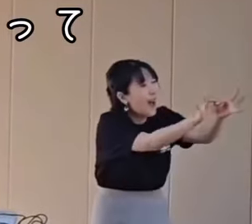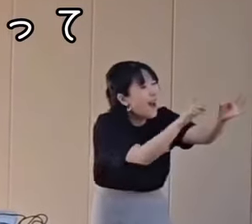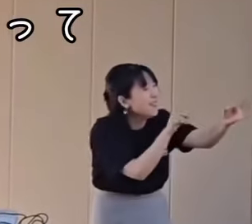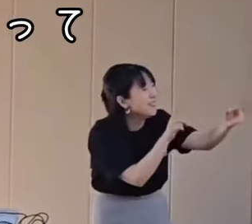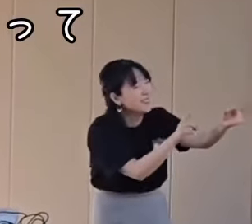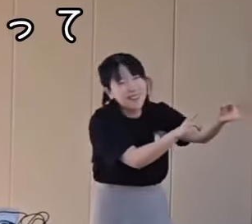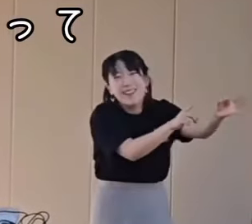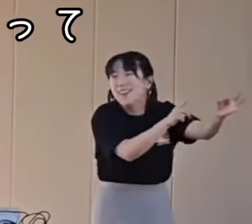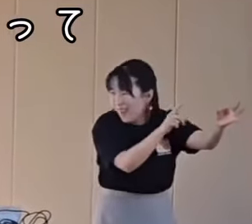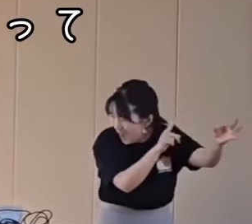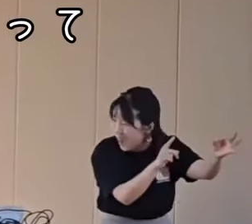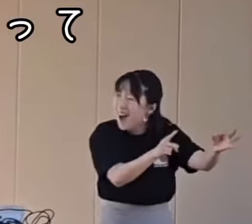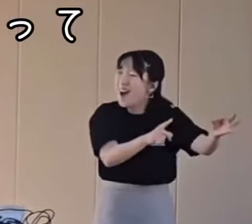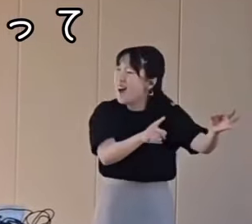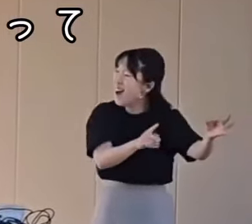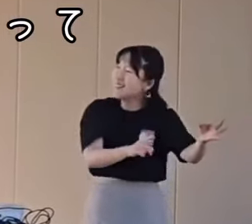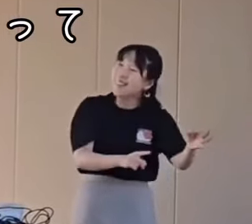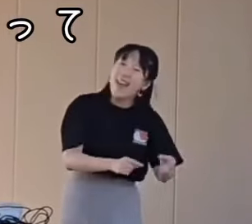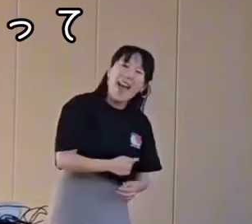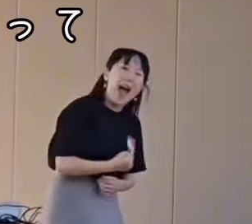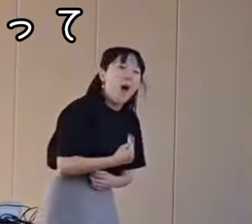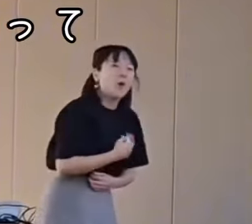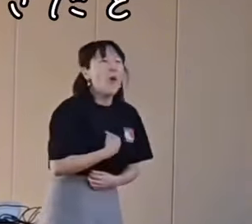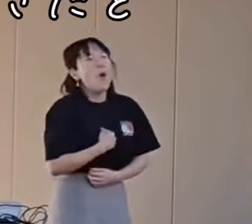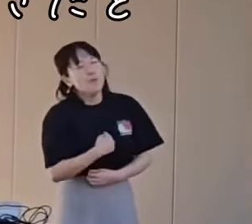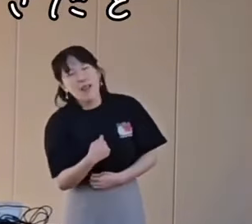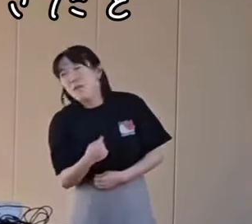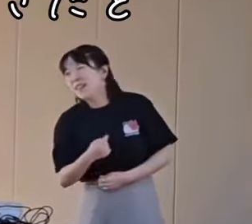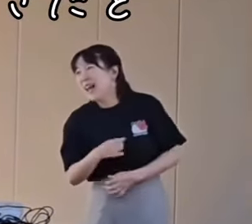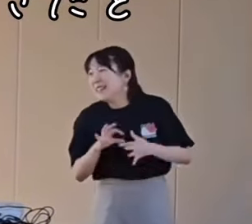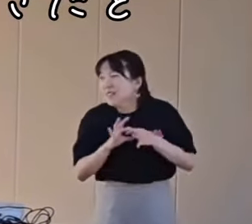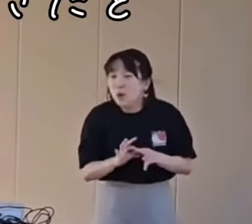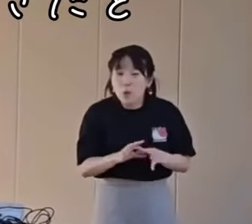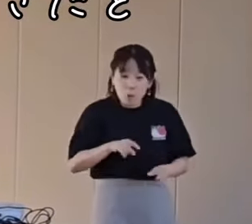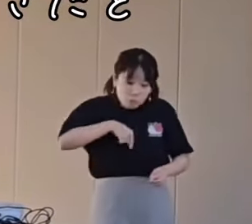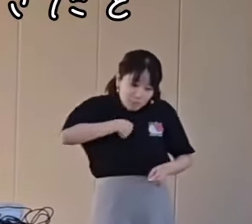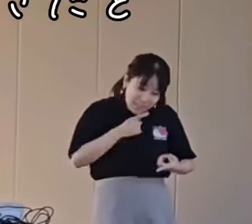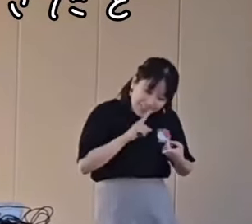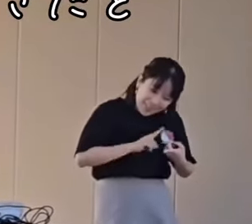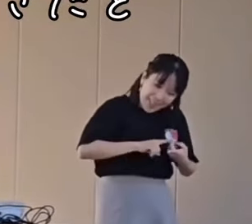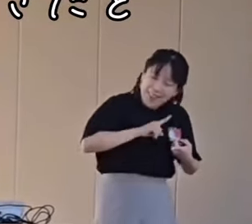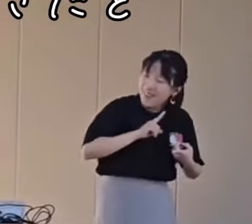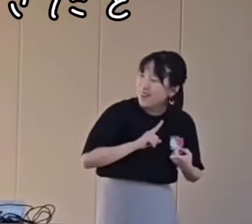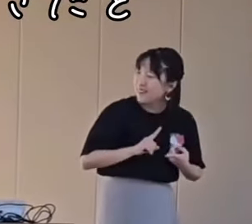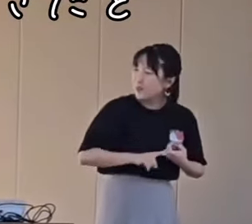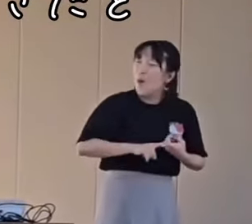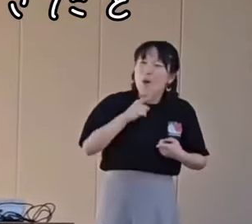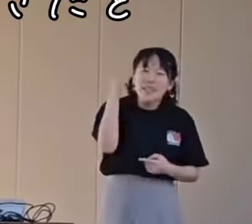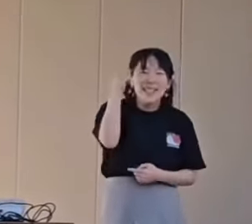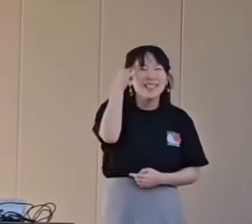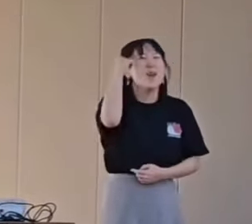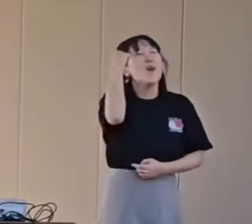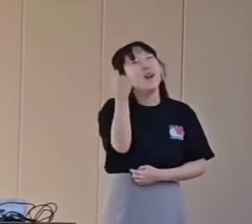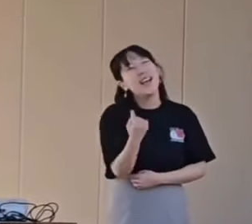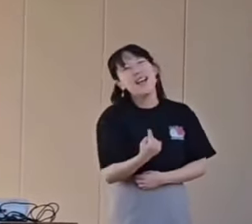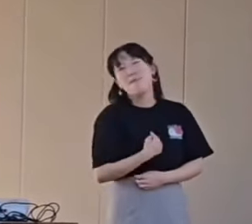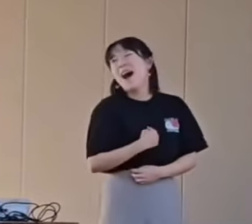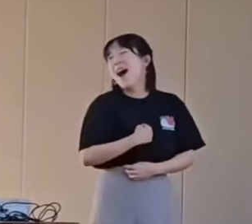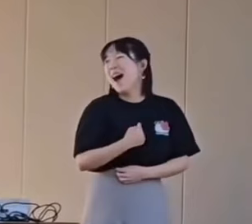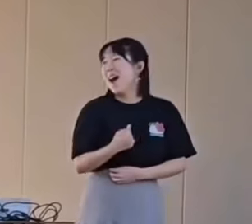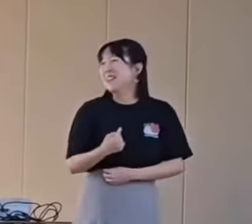何かがあって、こんな私こそ自分らしさだと気づ